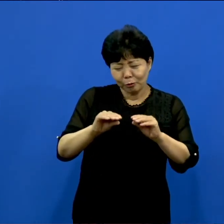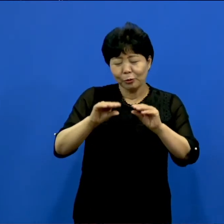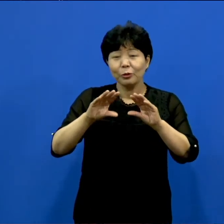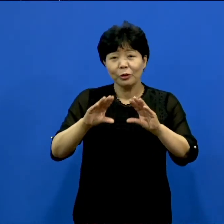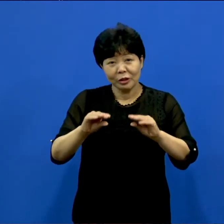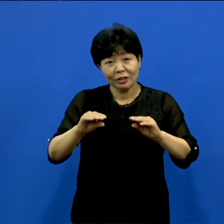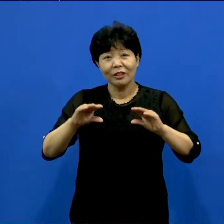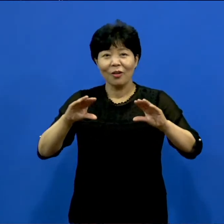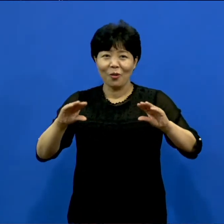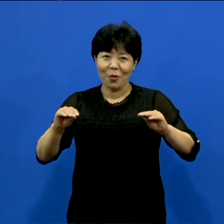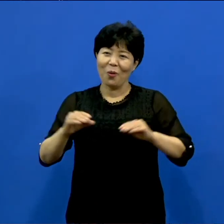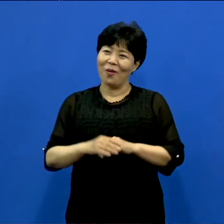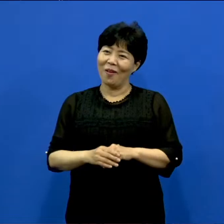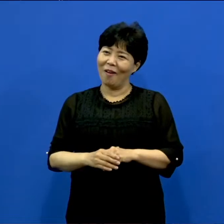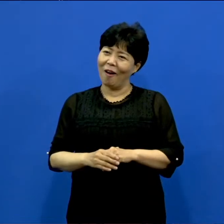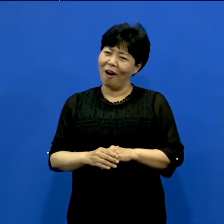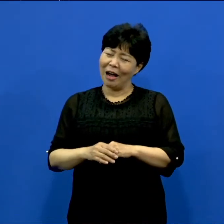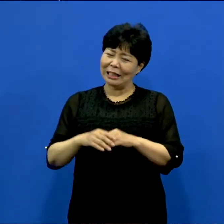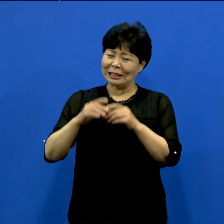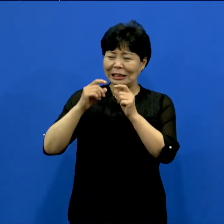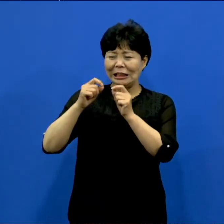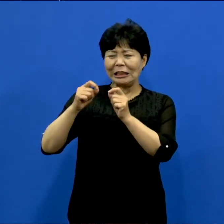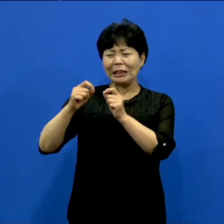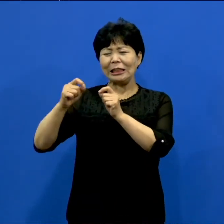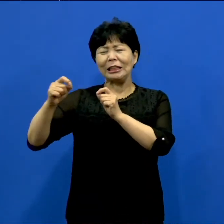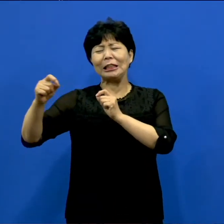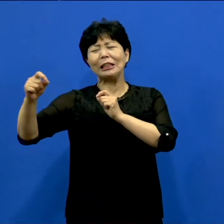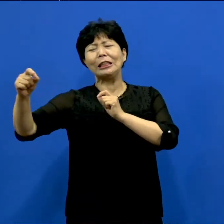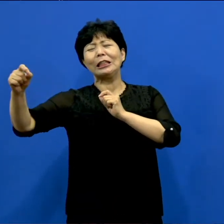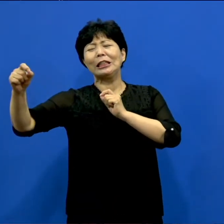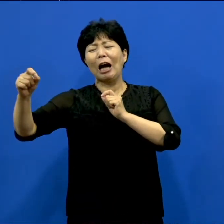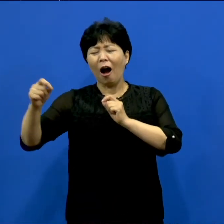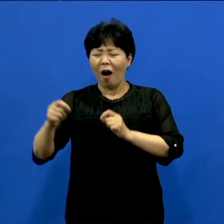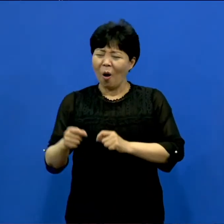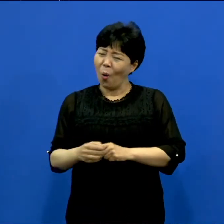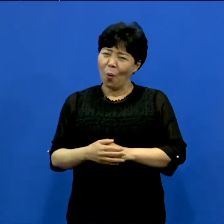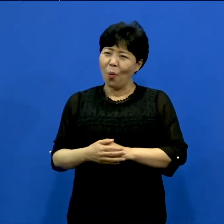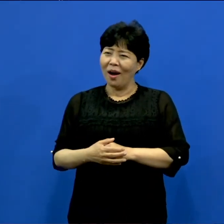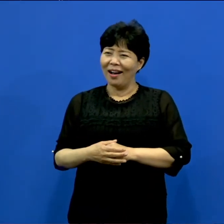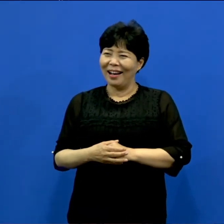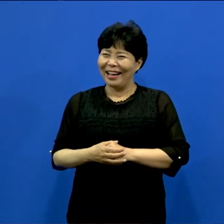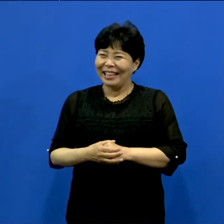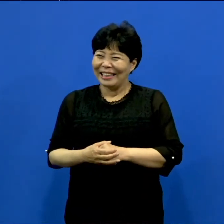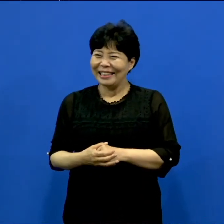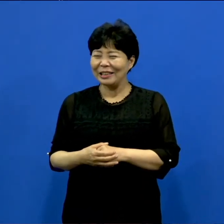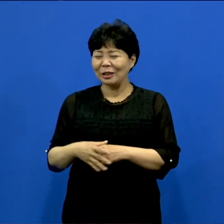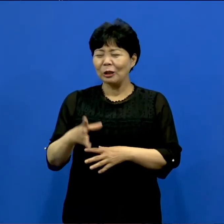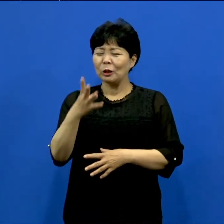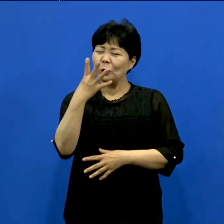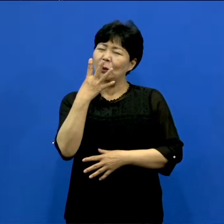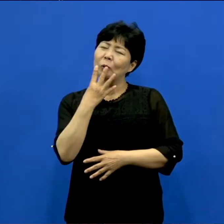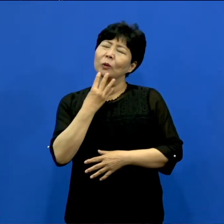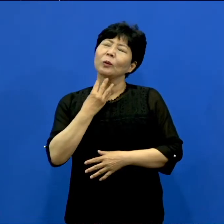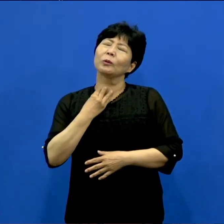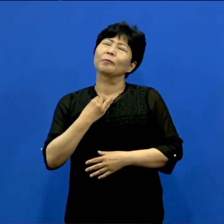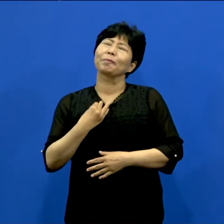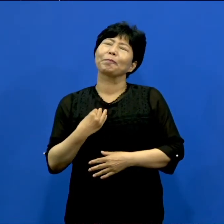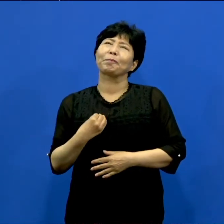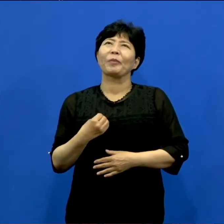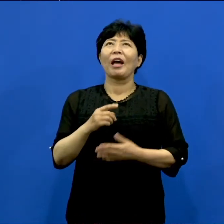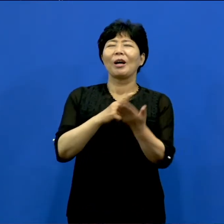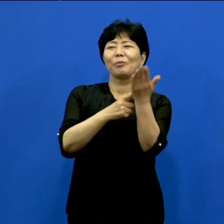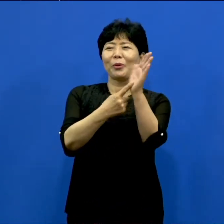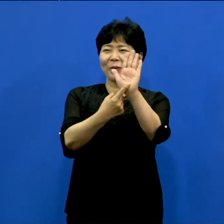그냥 아주 그냥 치즈가 쫙 흐르면서 거기에서 막 그냥 스윗해서 목에 막 넘어가더라고요. 이 표현들을 하는